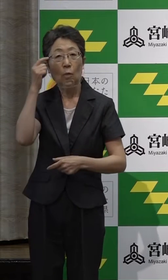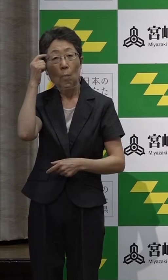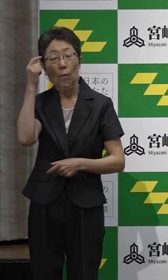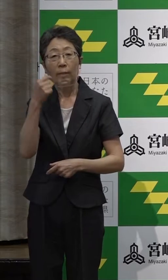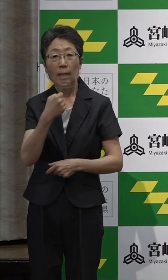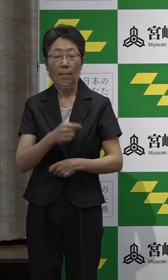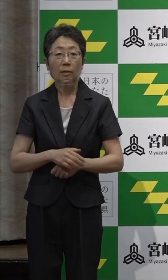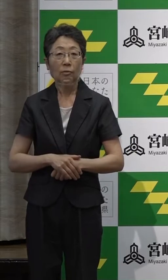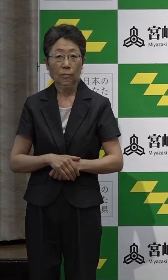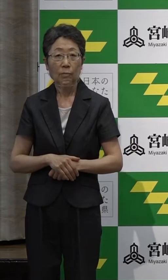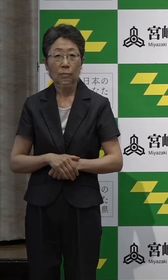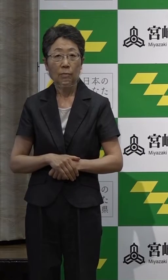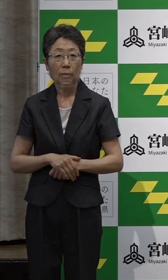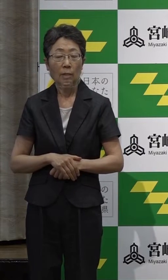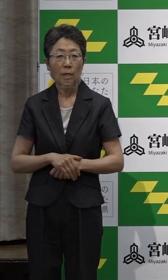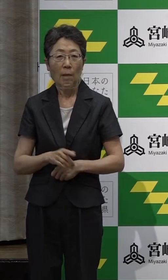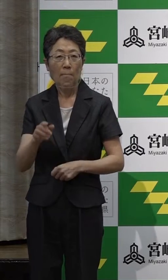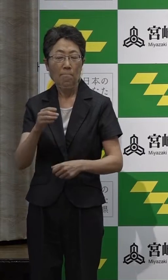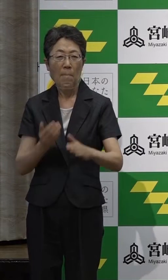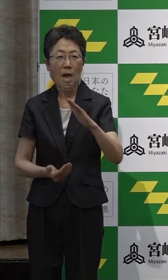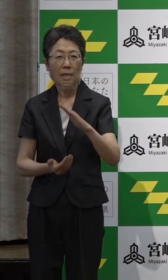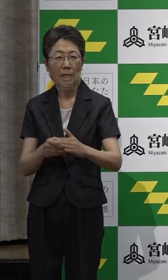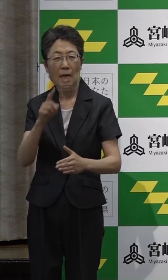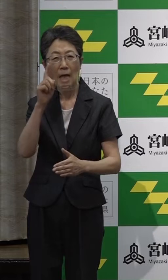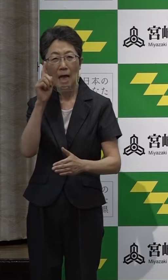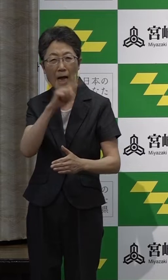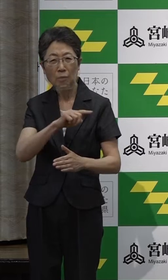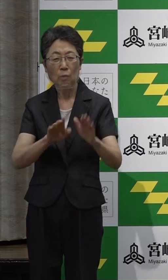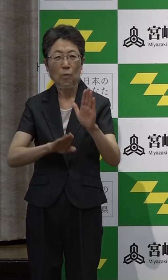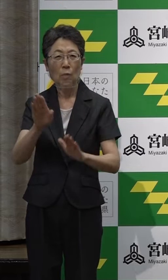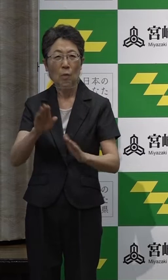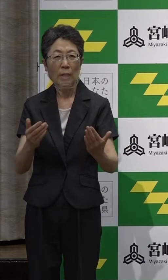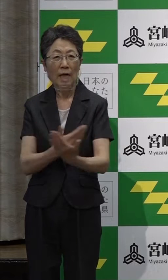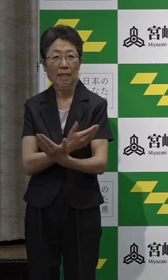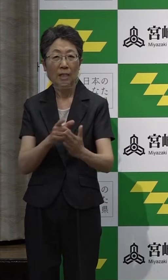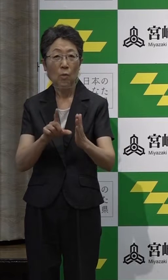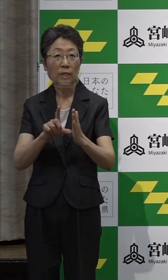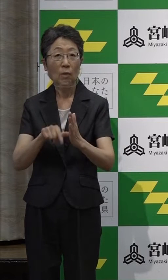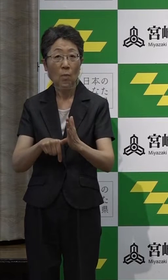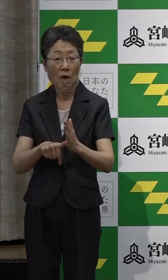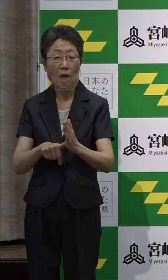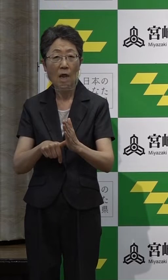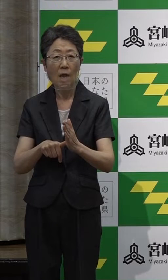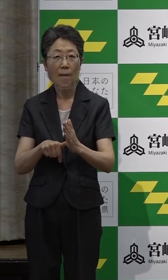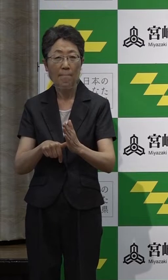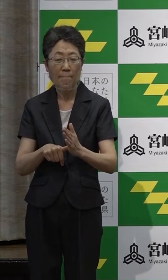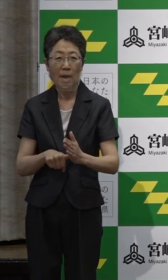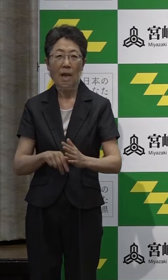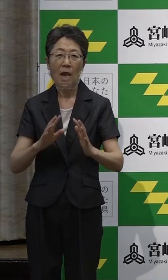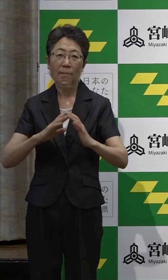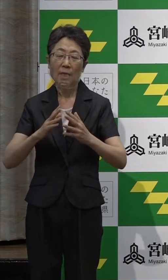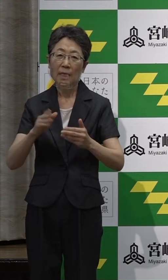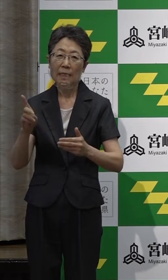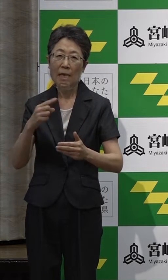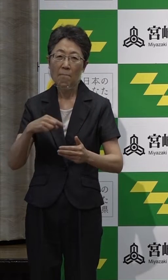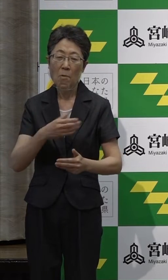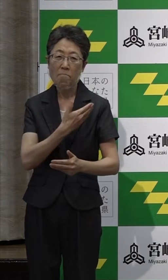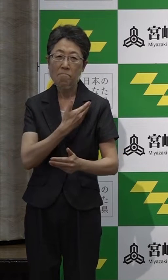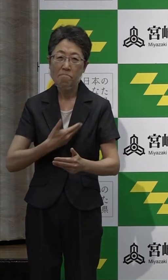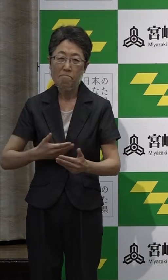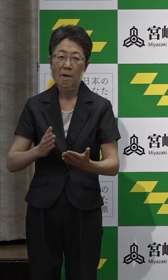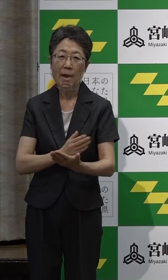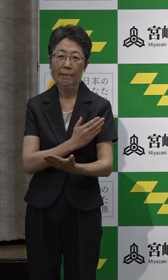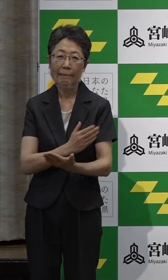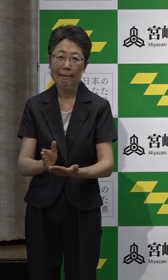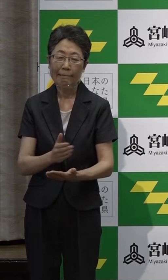最悪のような場合になるとですね、本件でもそういう判断を ない状況になりかねない、まあ、だからこ